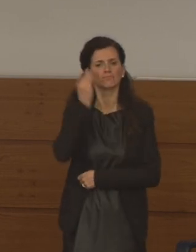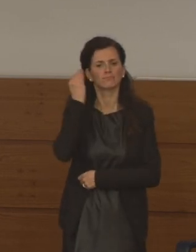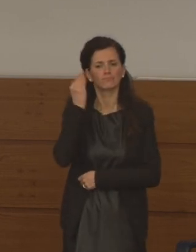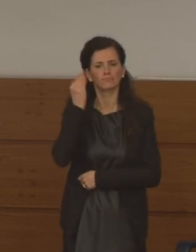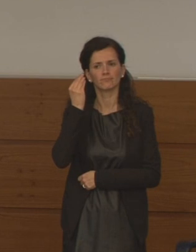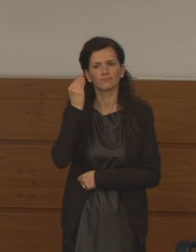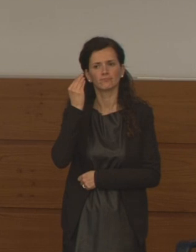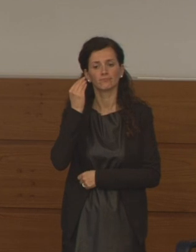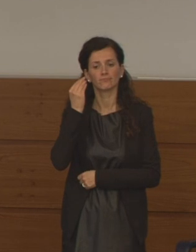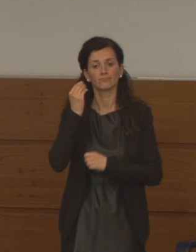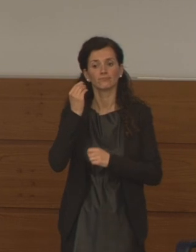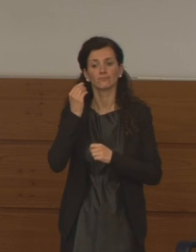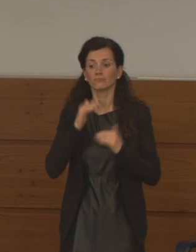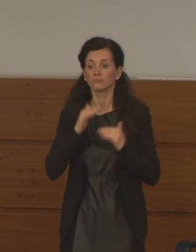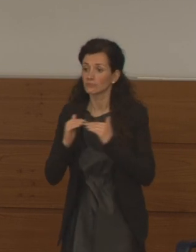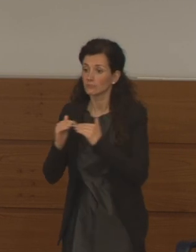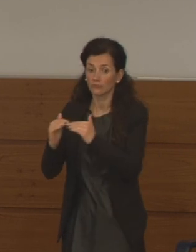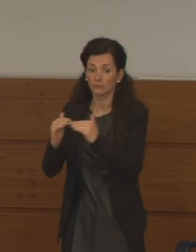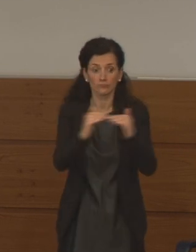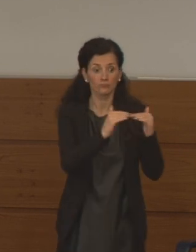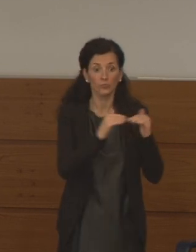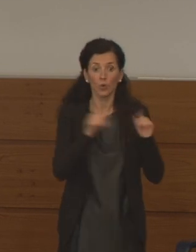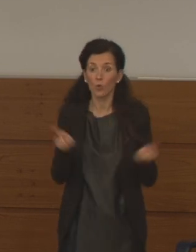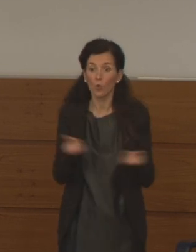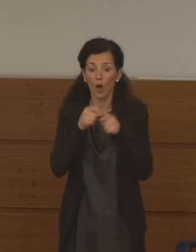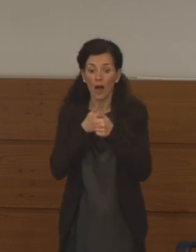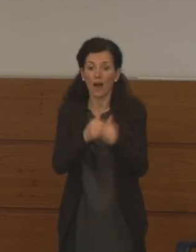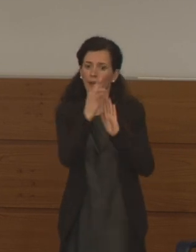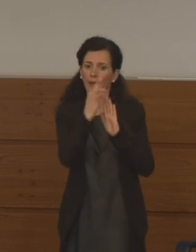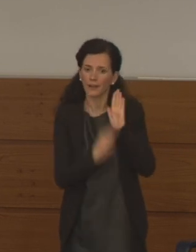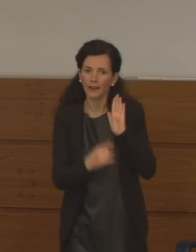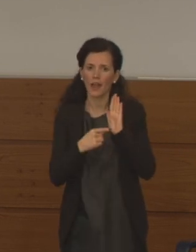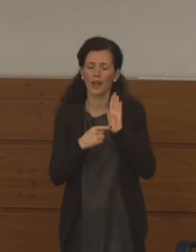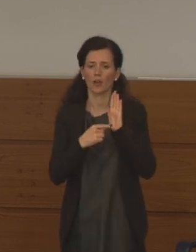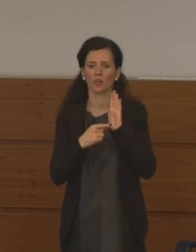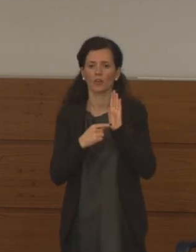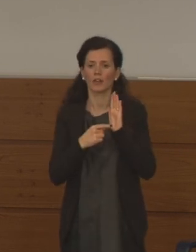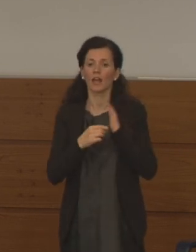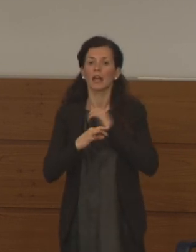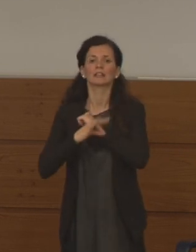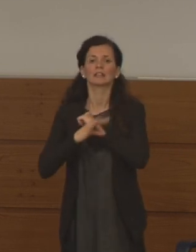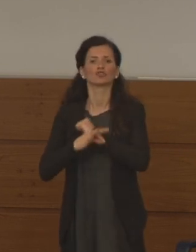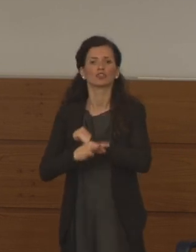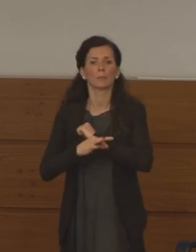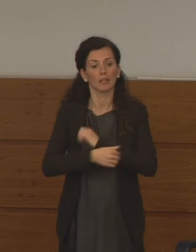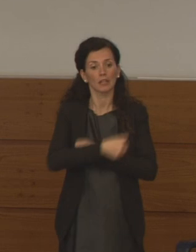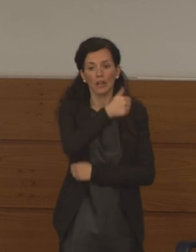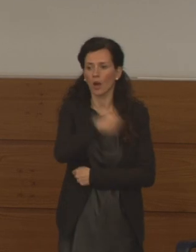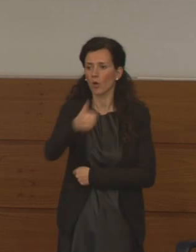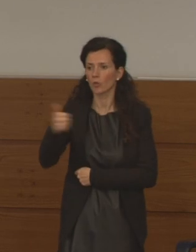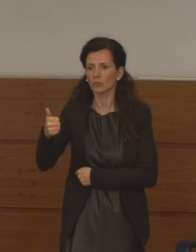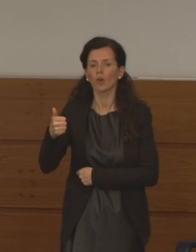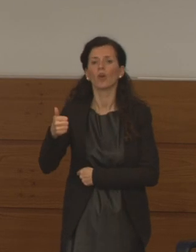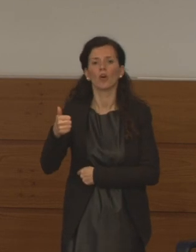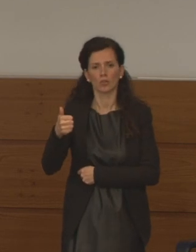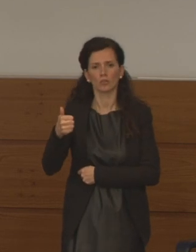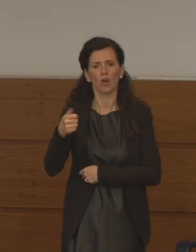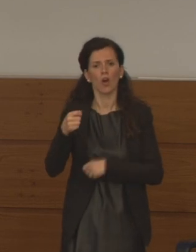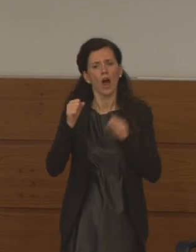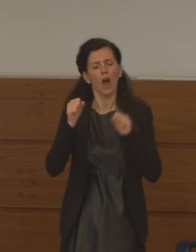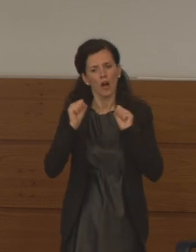processo di omogeneizzazione delle regole delle prescrizioni e della disciplina sia incorsa potrà essere chiuso